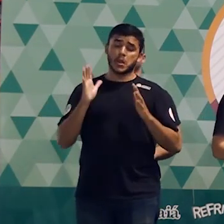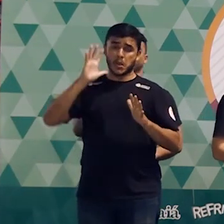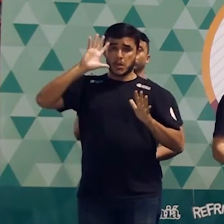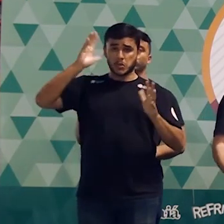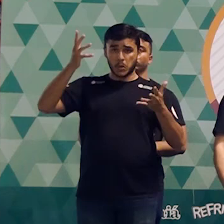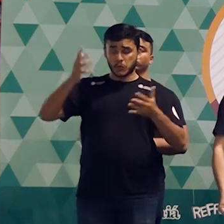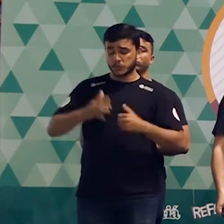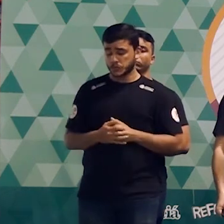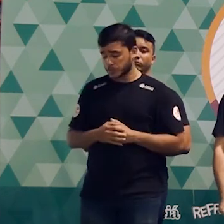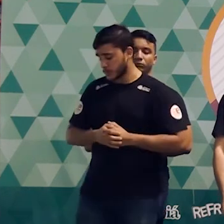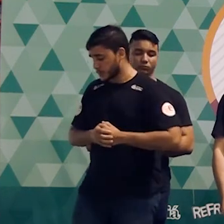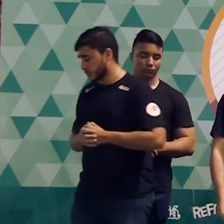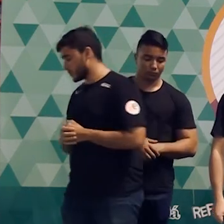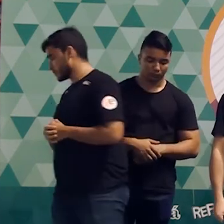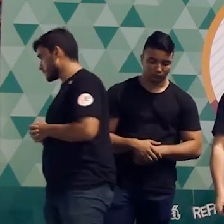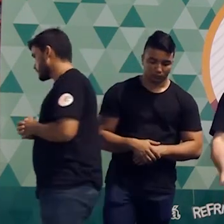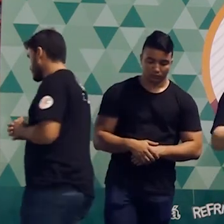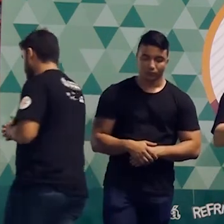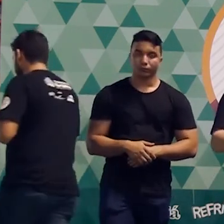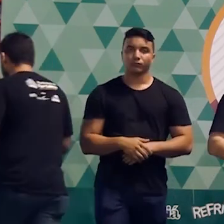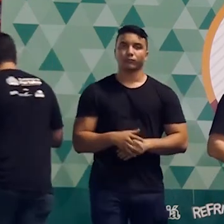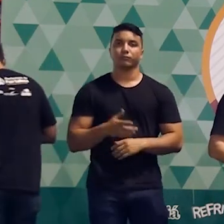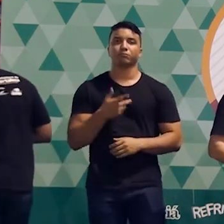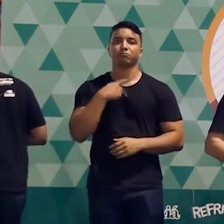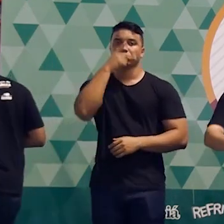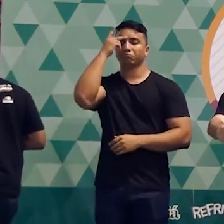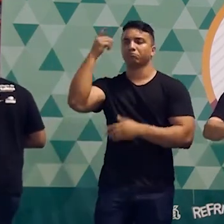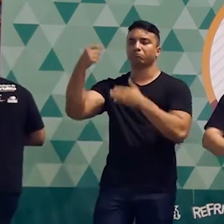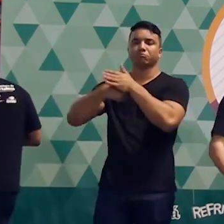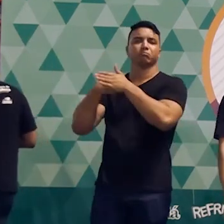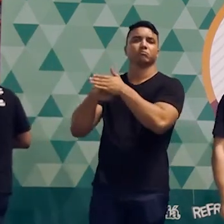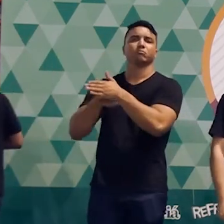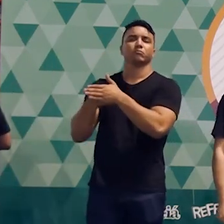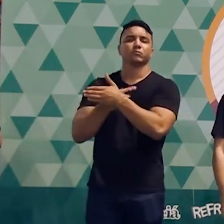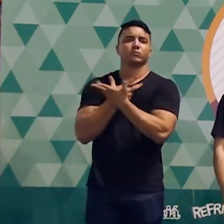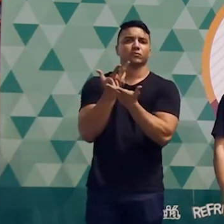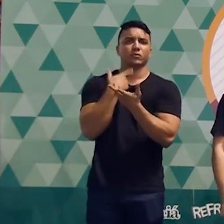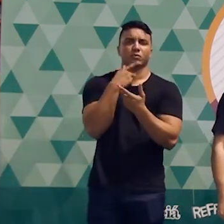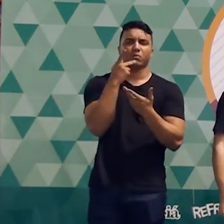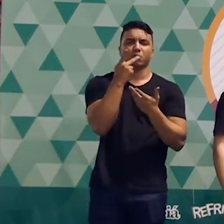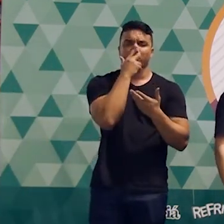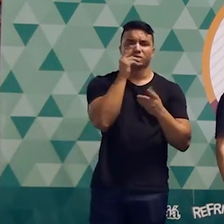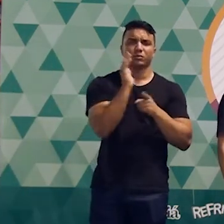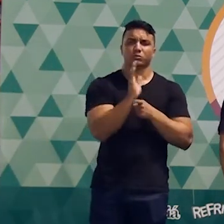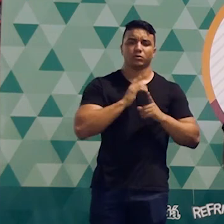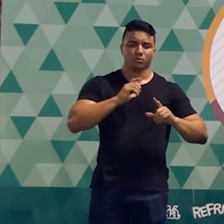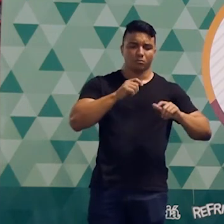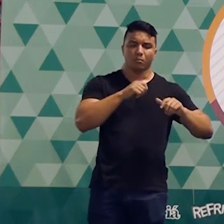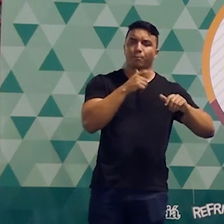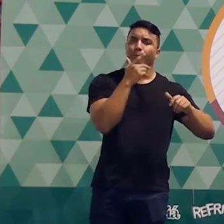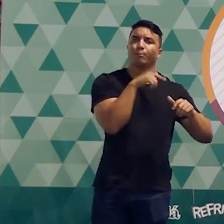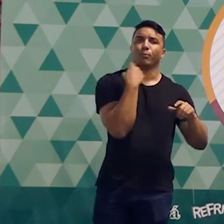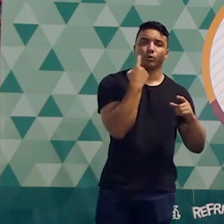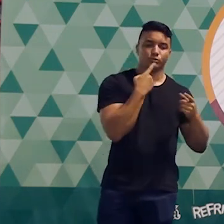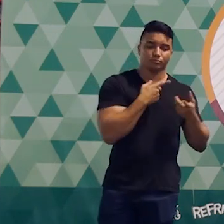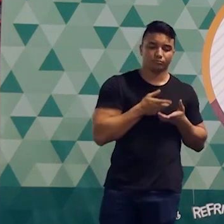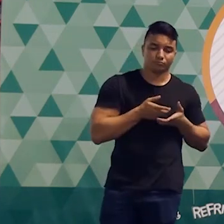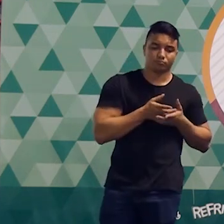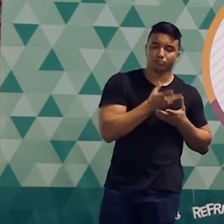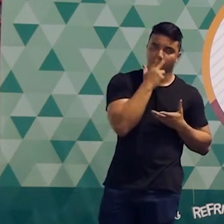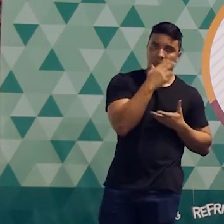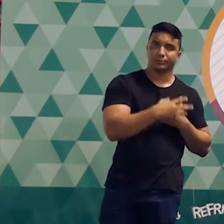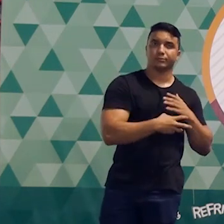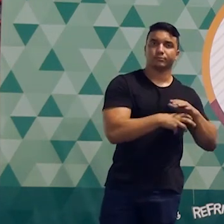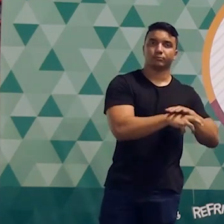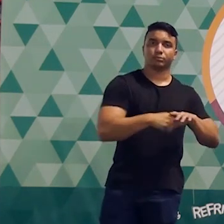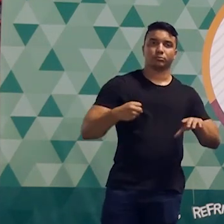aumentar. Muita gente me pergunta o seguinte: professor, isso aí não colabora para aumentar as mortes, não? A mortalidade não entra essa